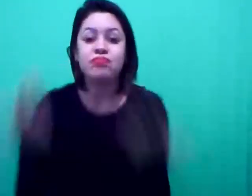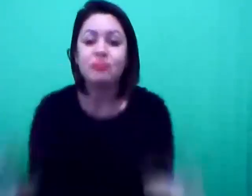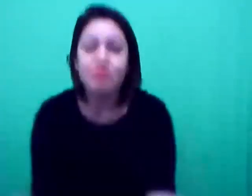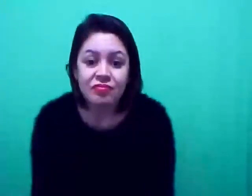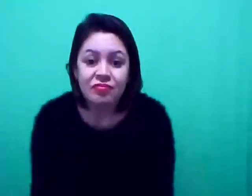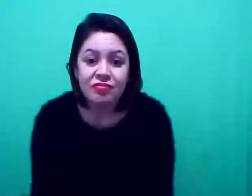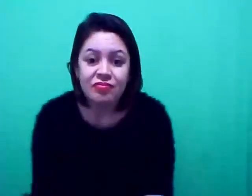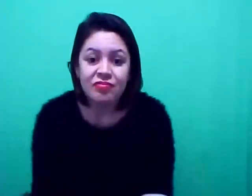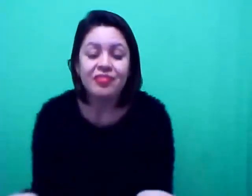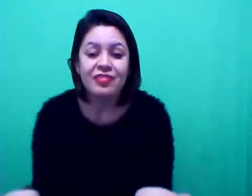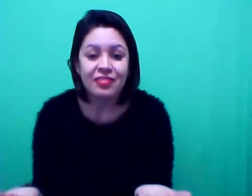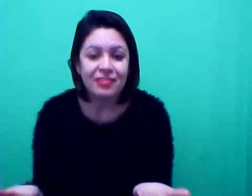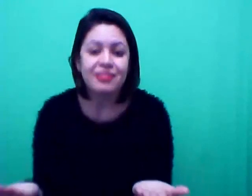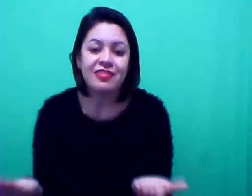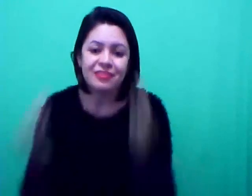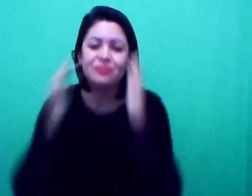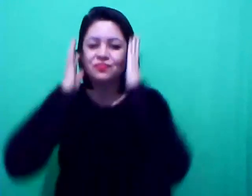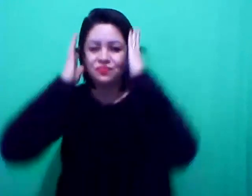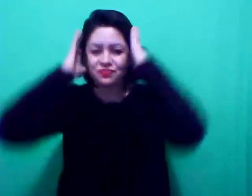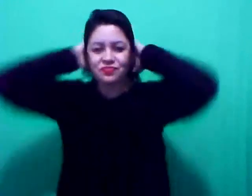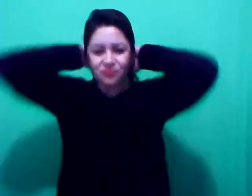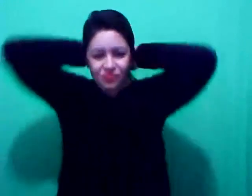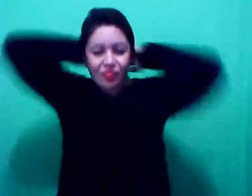totalmente diferente, ele não tem essa comunicação com os outros, né?